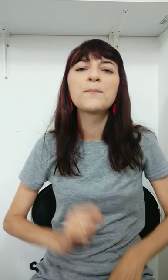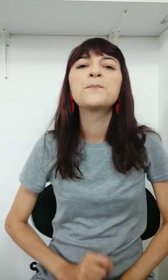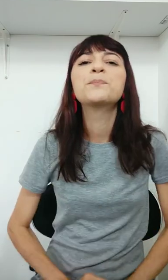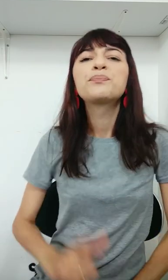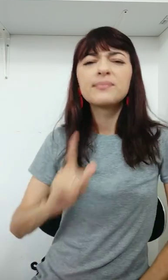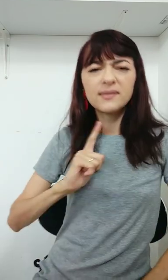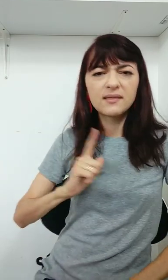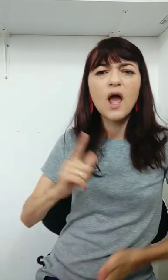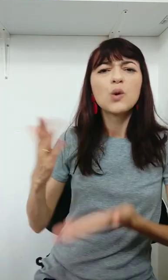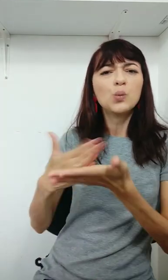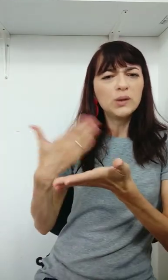vocês entenderem.